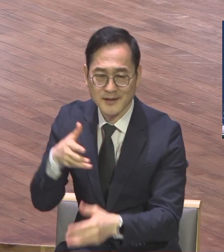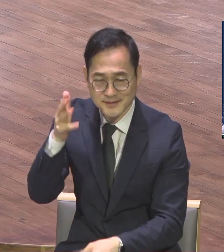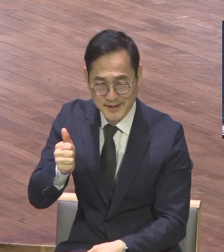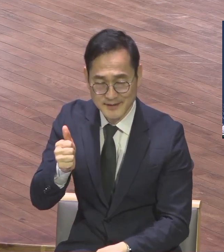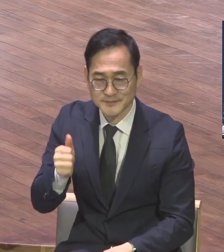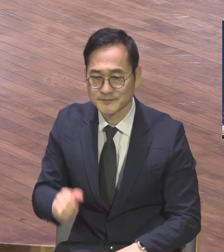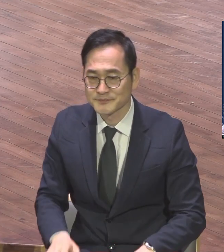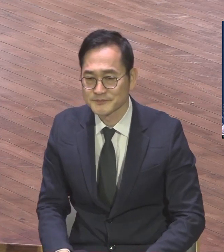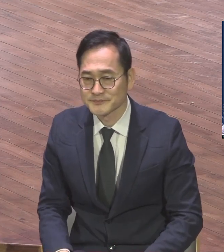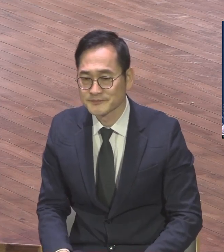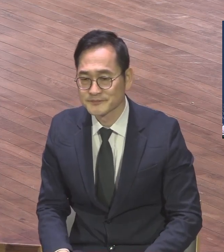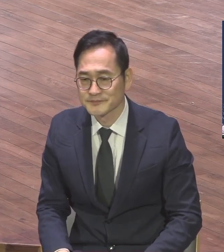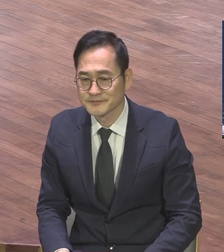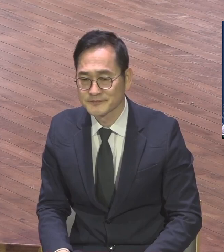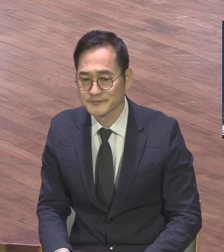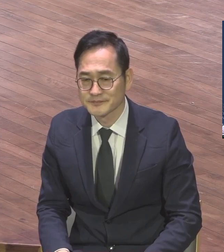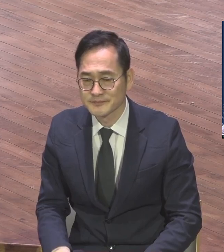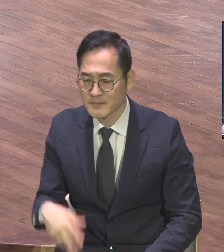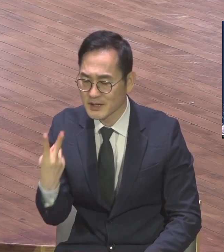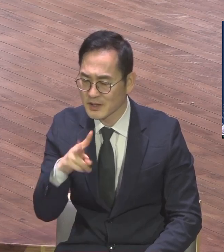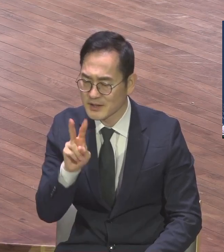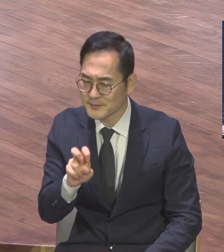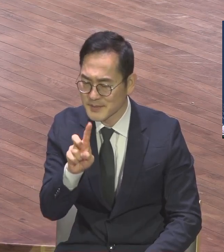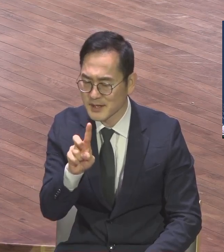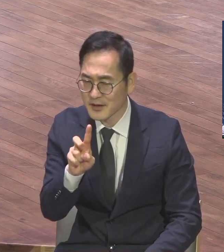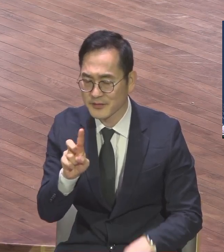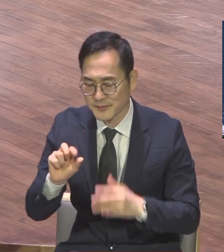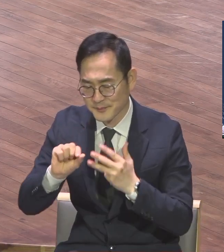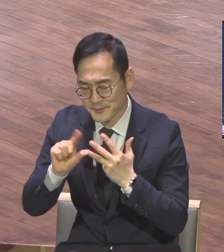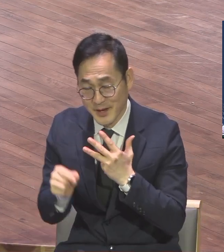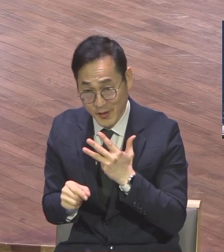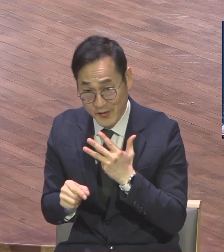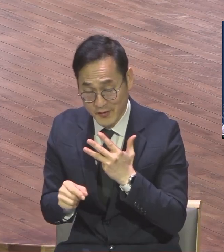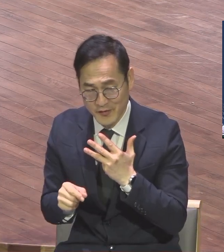총회장 재임 중인 2021년 8월 달에